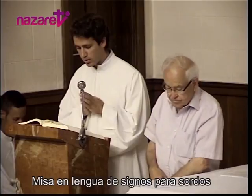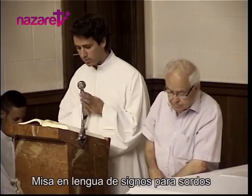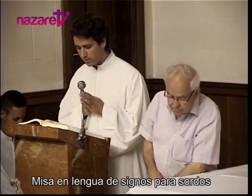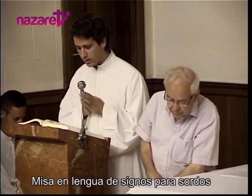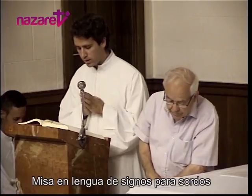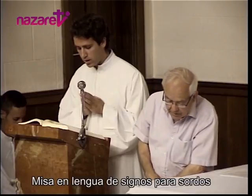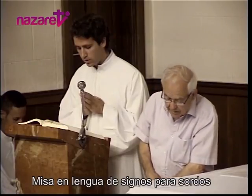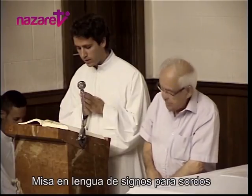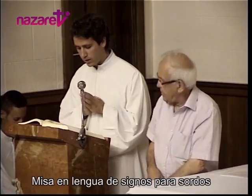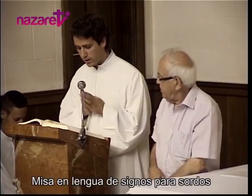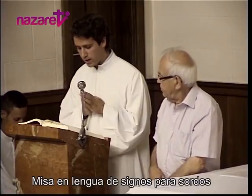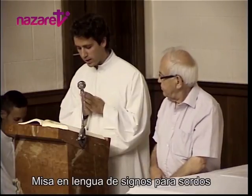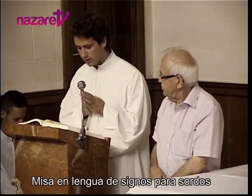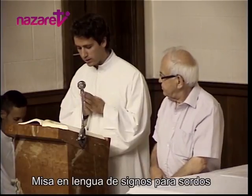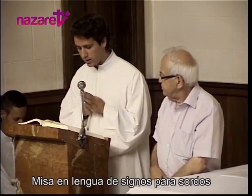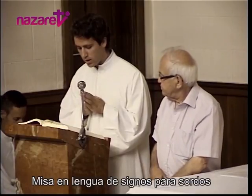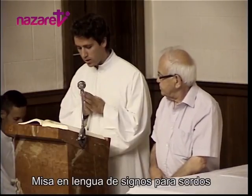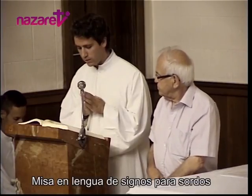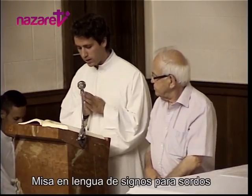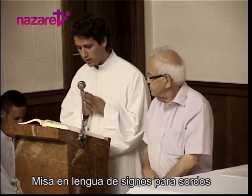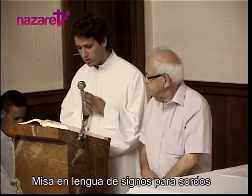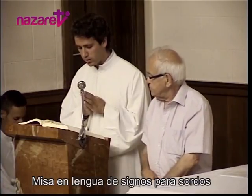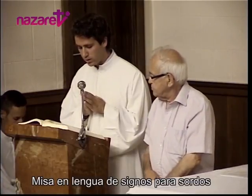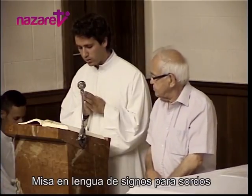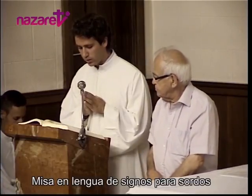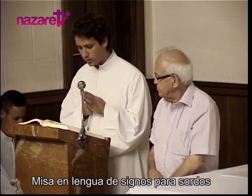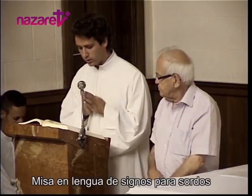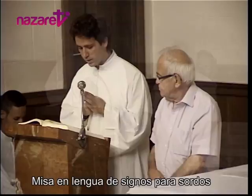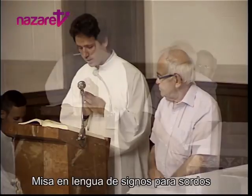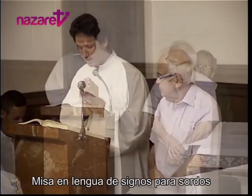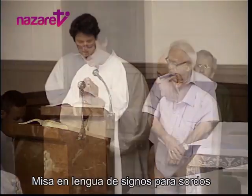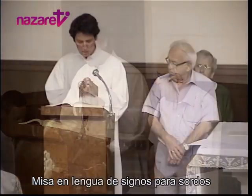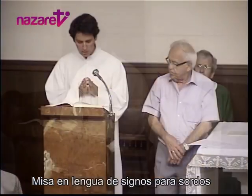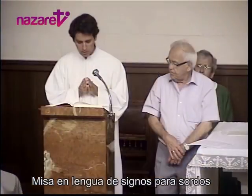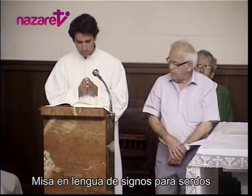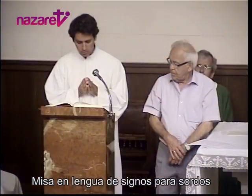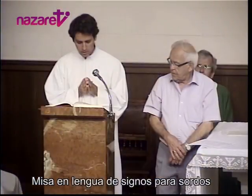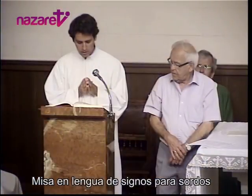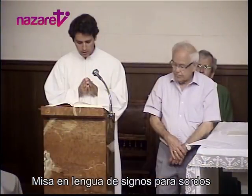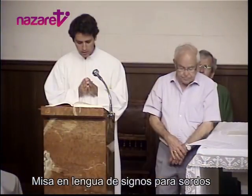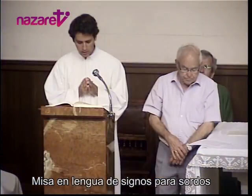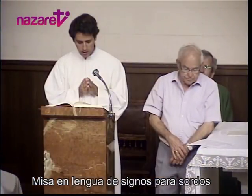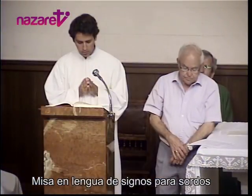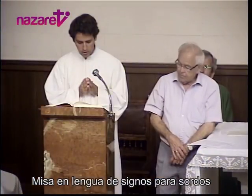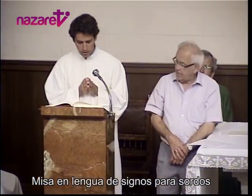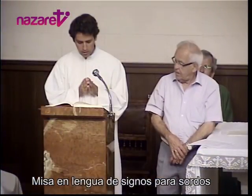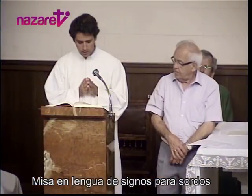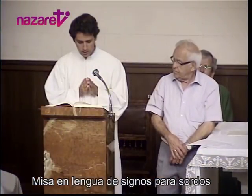prueba, ofreció a Isaac, ofreció a su hijo único, el destinatario de la promesa, de la cual le había dicho